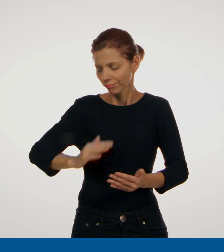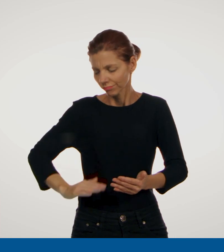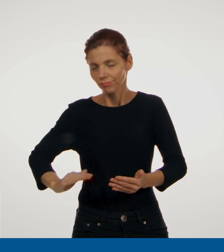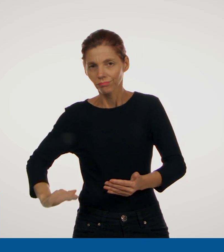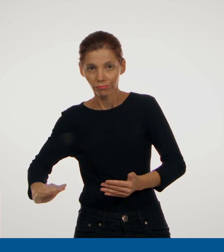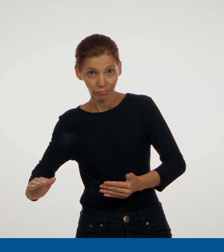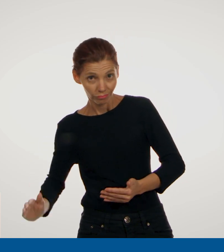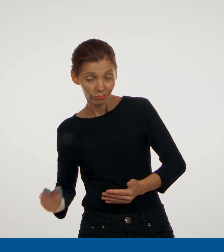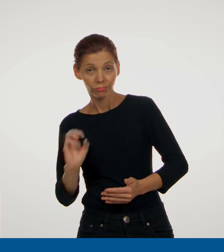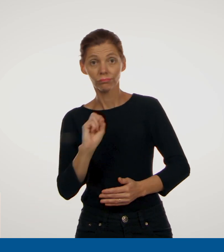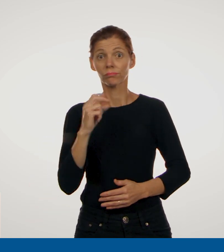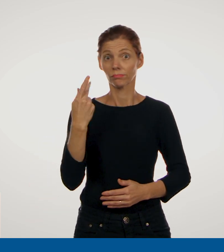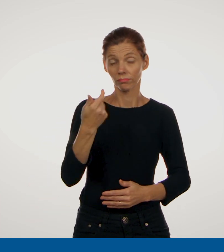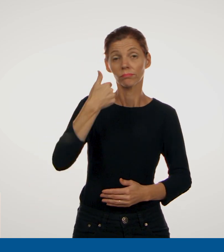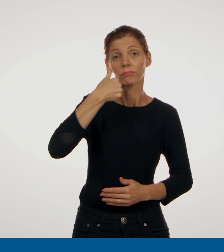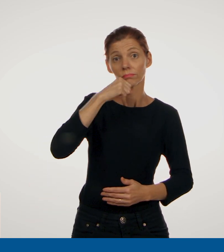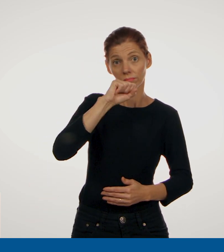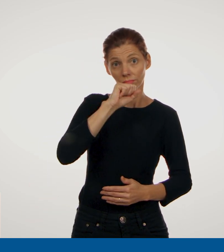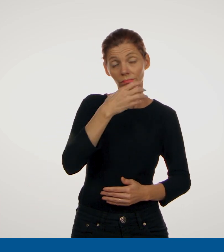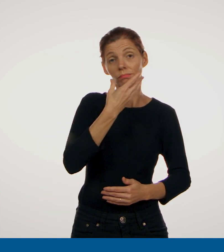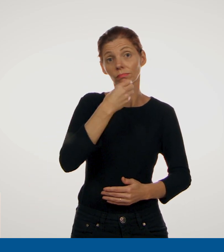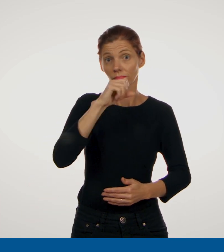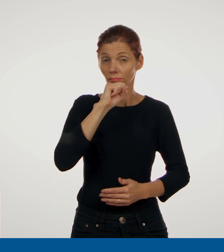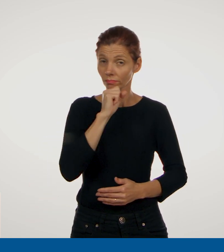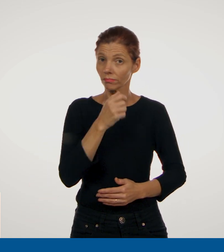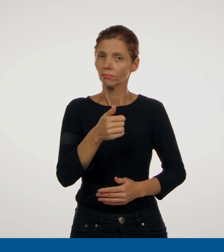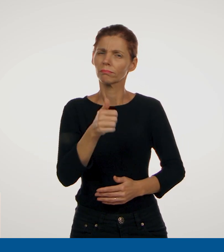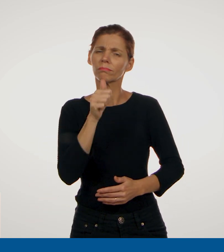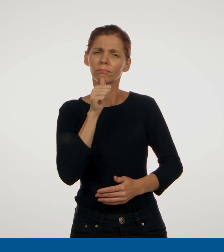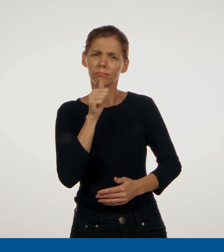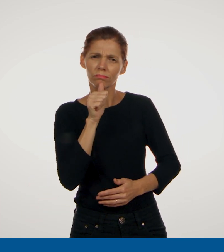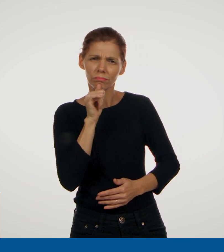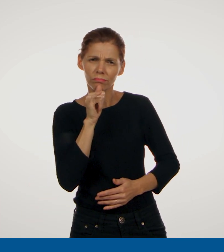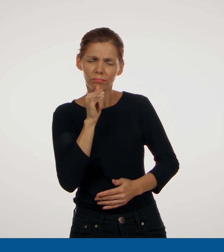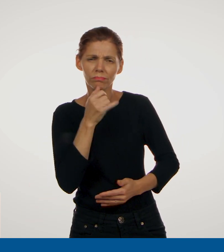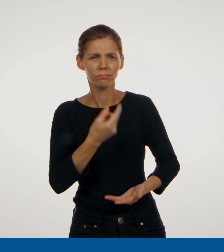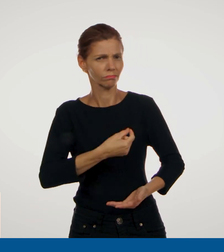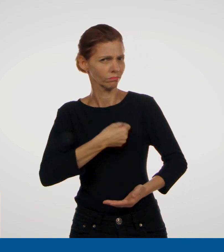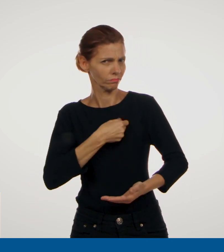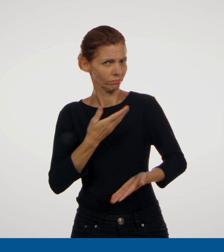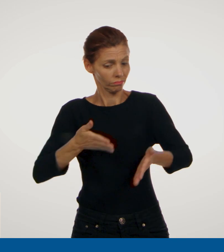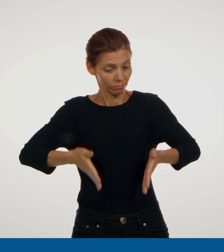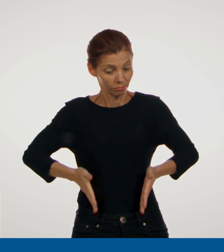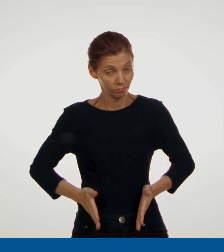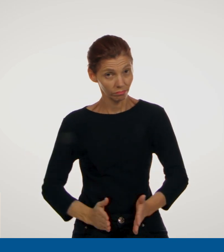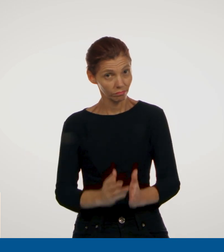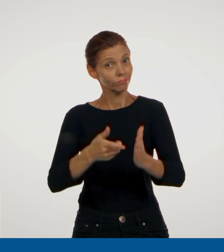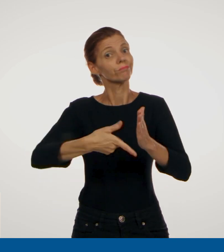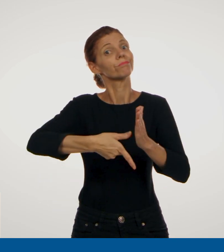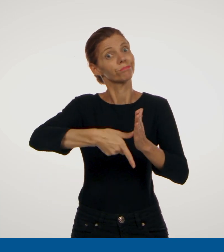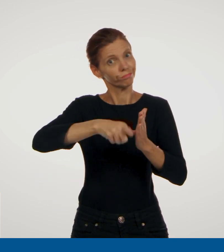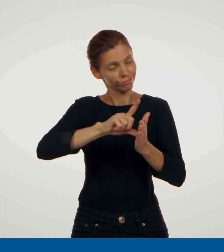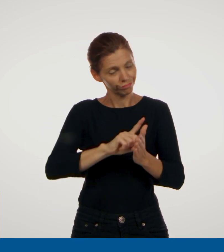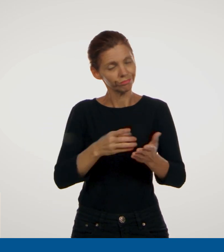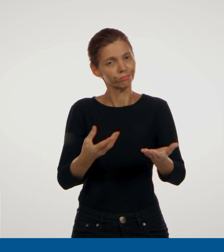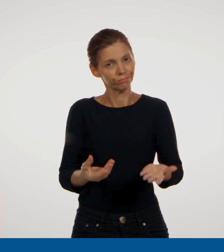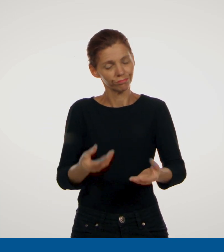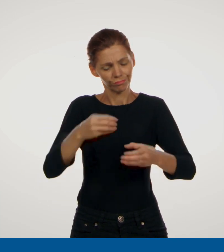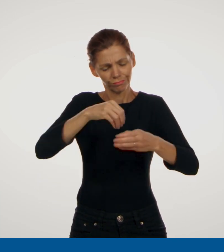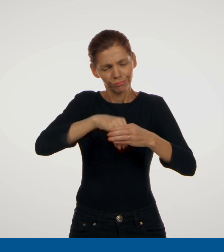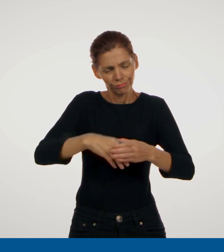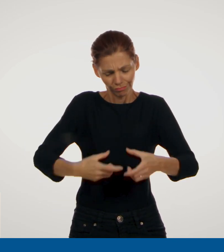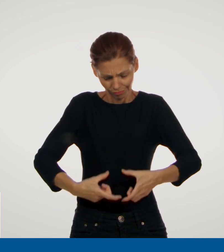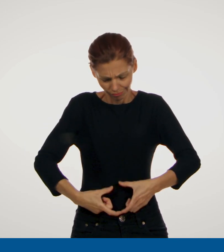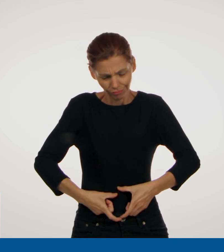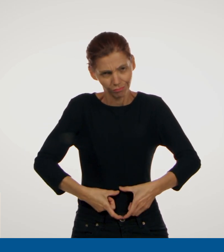jardim de infância ou dos pais, mas as lições sobre a vida se iniciam antes do nascimento, já na vida uterina. O que a